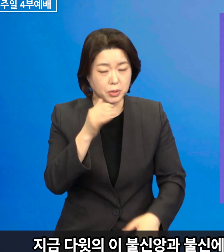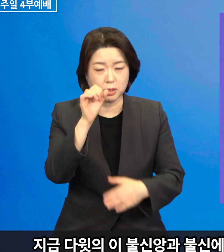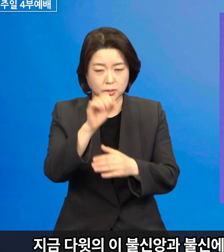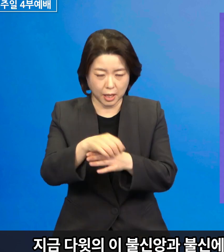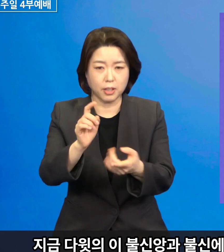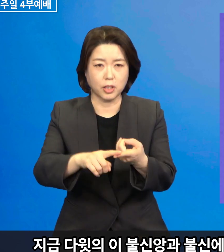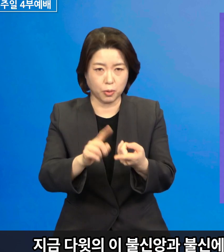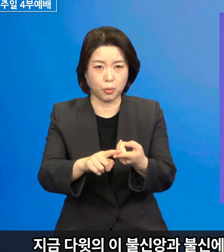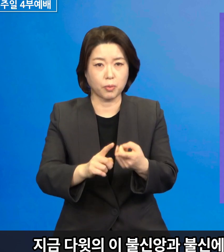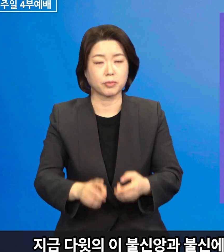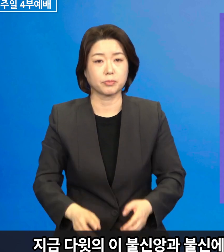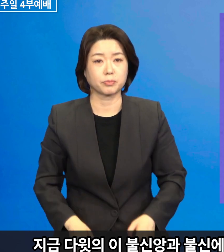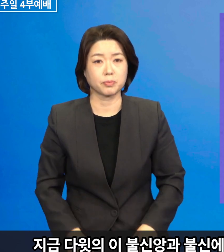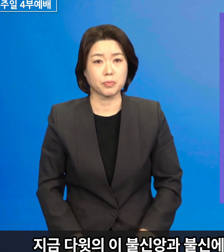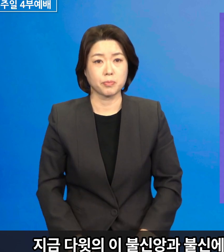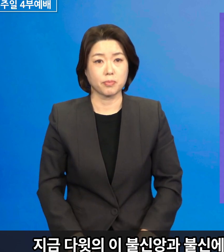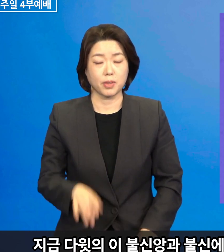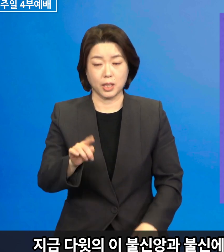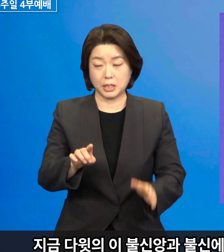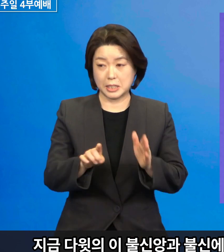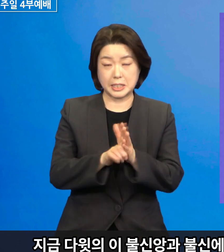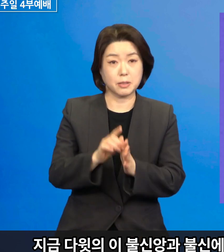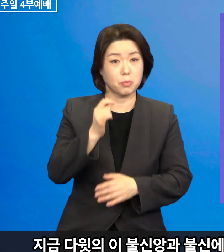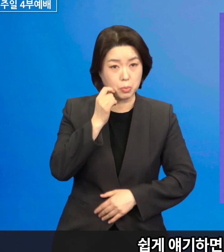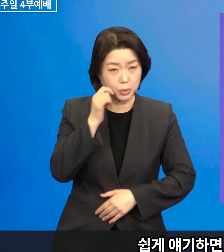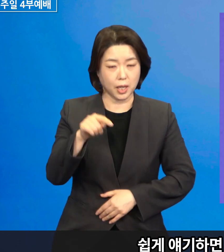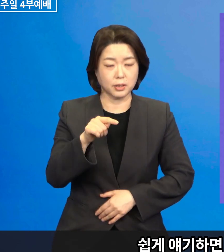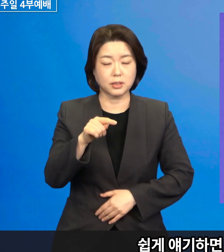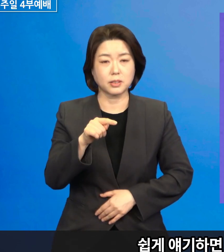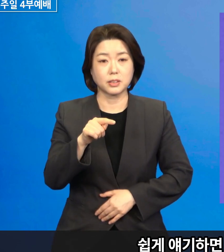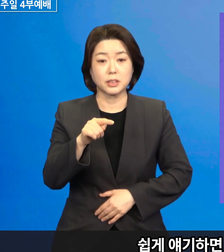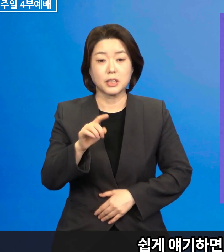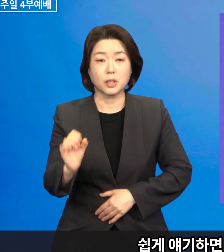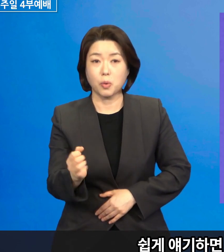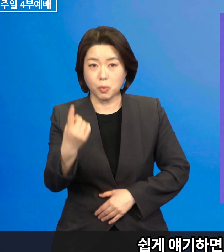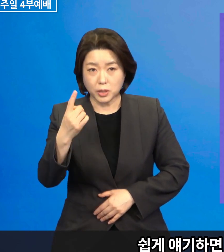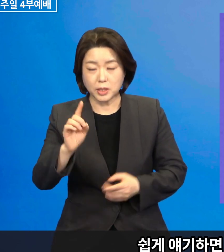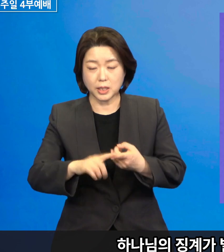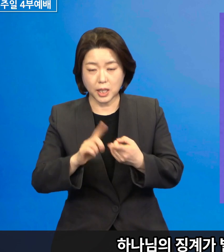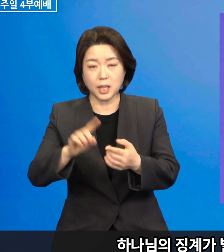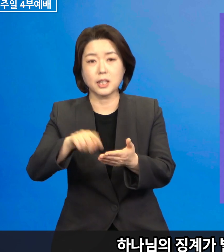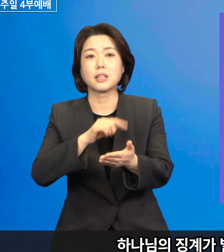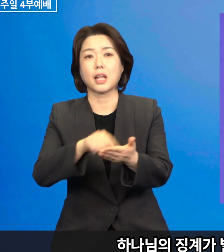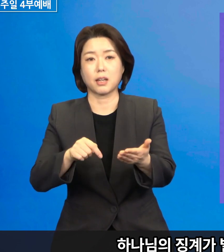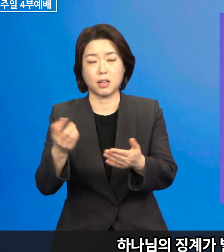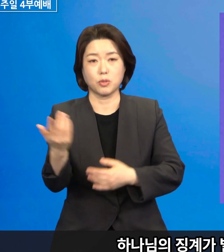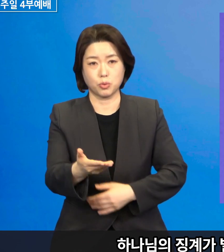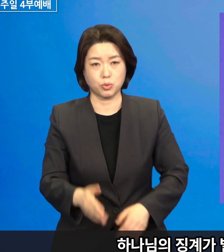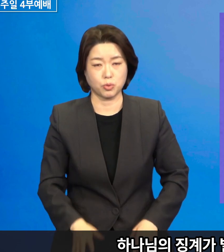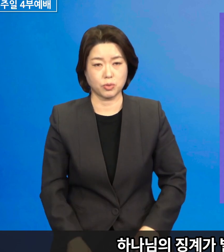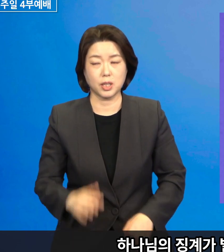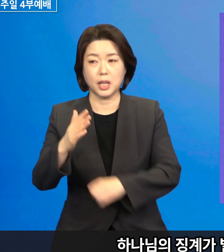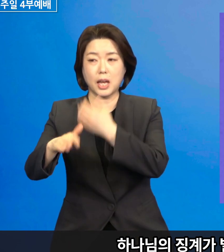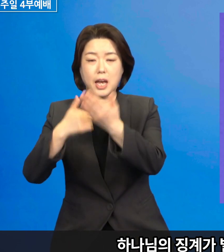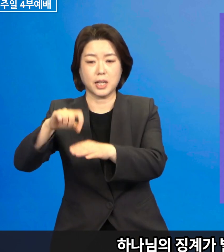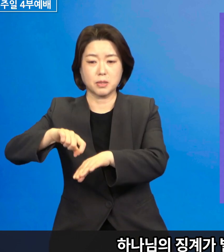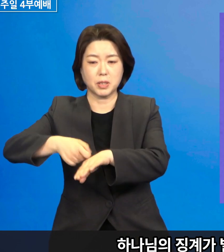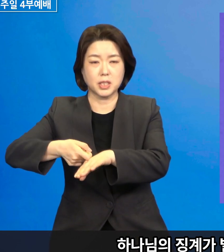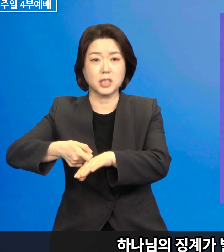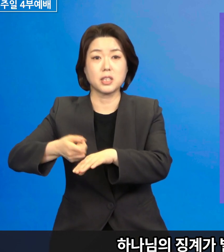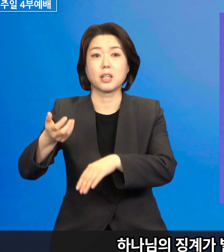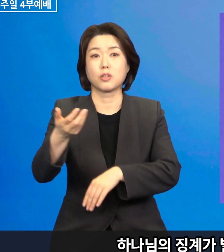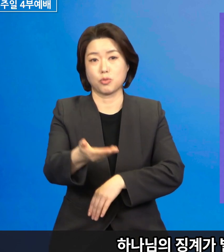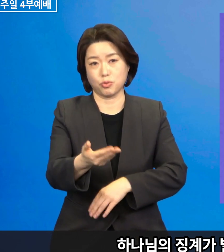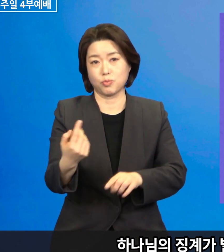이 불신앙과 불신에 대한 대가를 치르게 하시는 거예요. 쉽게 얘기하면 지금 다윗에 대한 하나님의 이 징계가 벌어지고